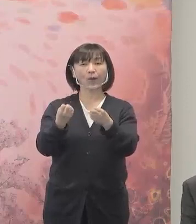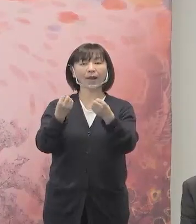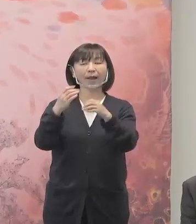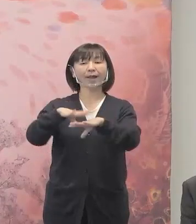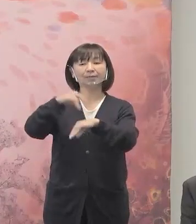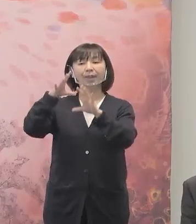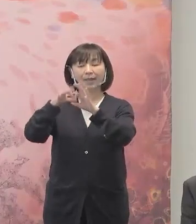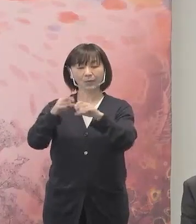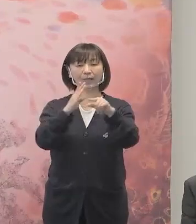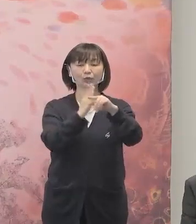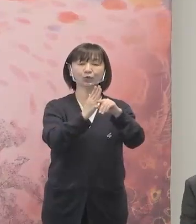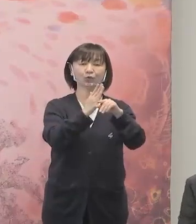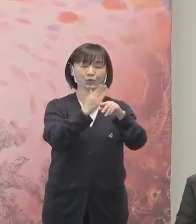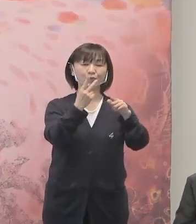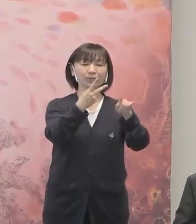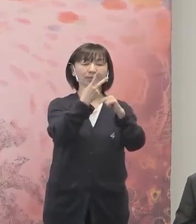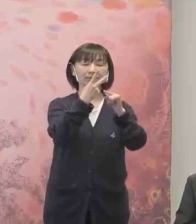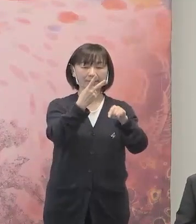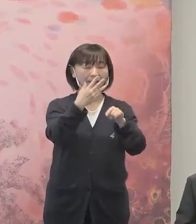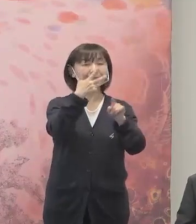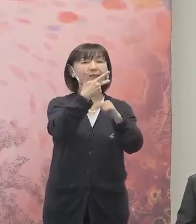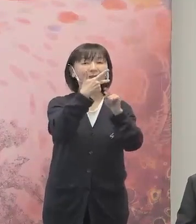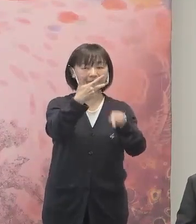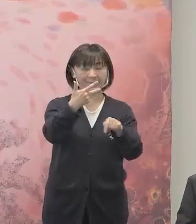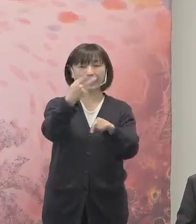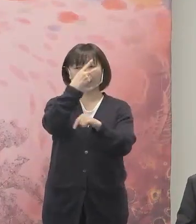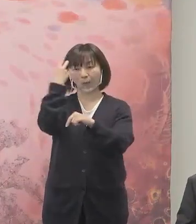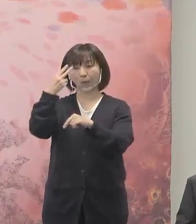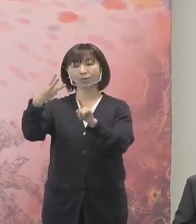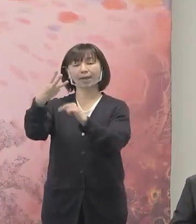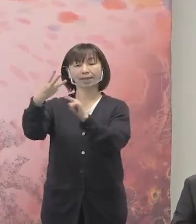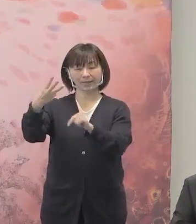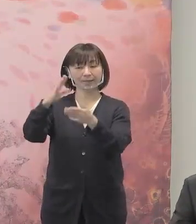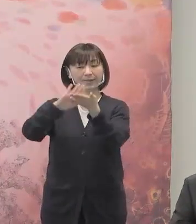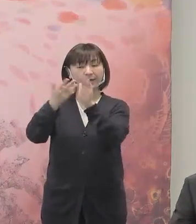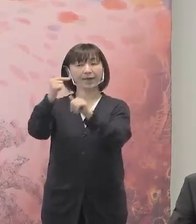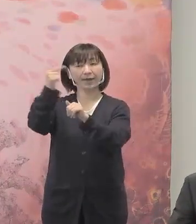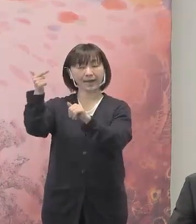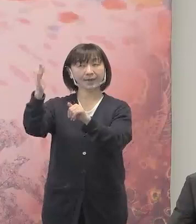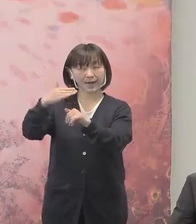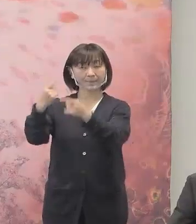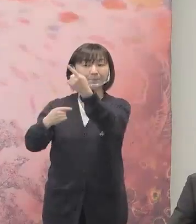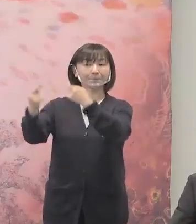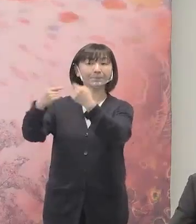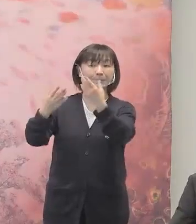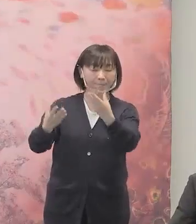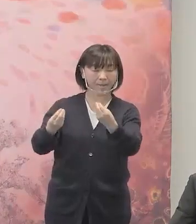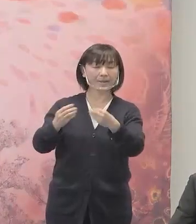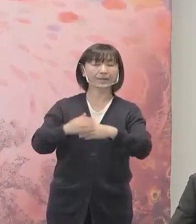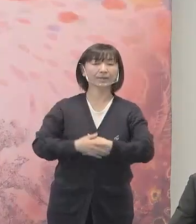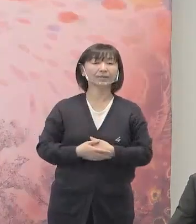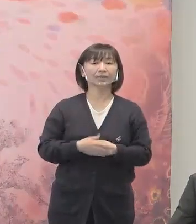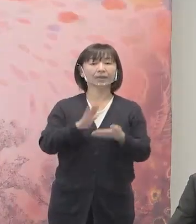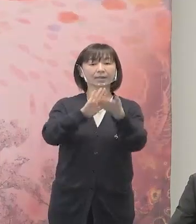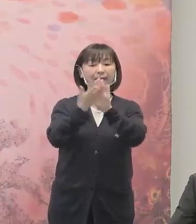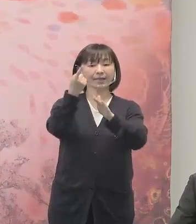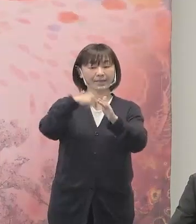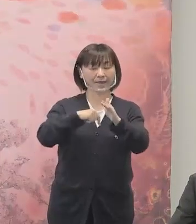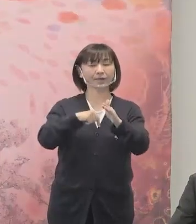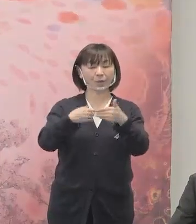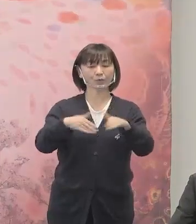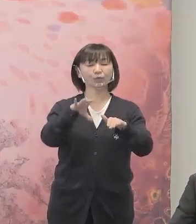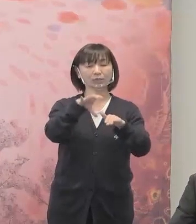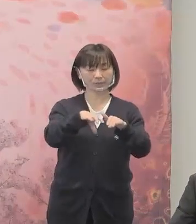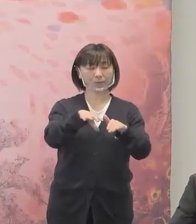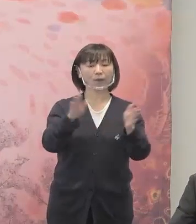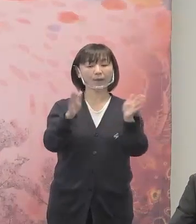学生が7名、高校生が3名ですか、県外からおいでいただいたということであります。県内出身の方も含めて